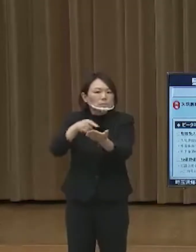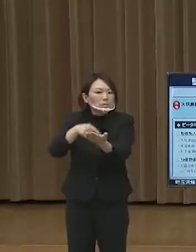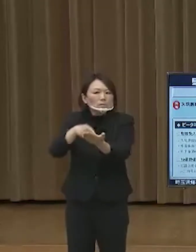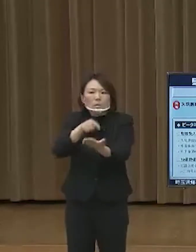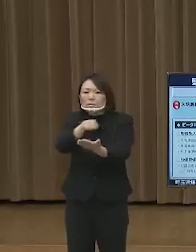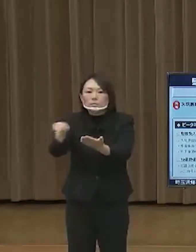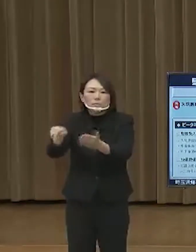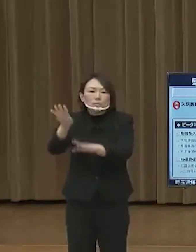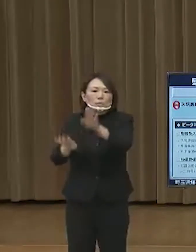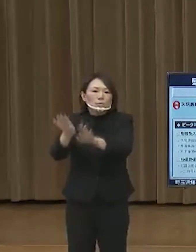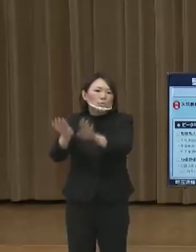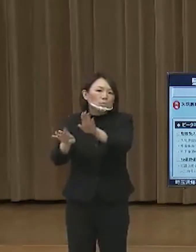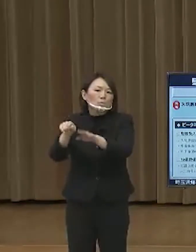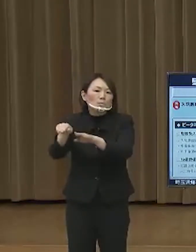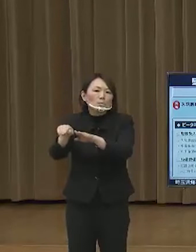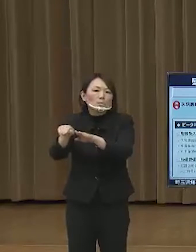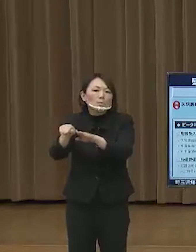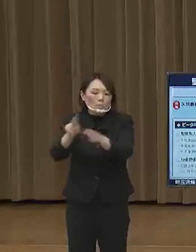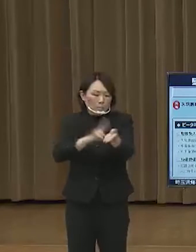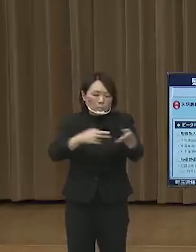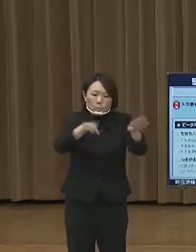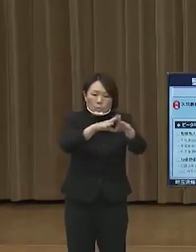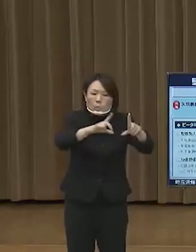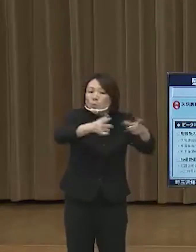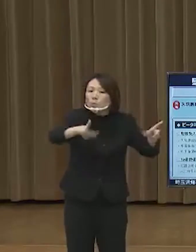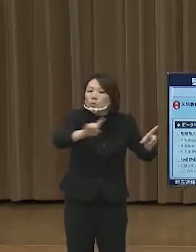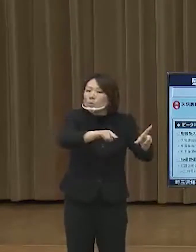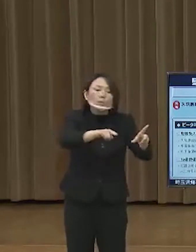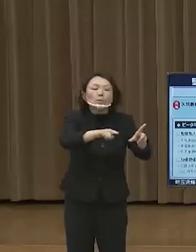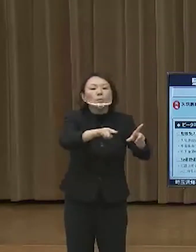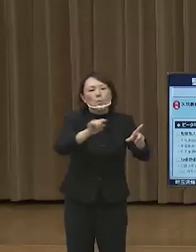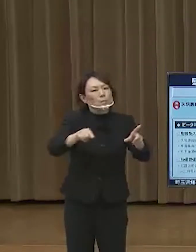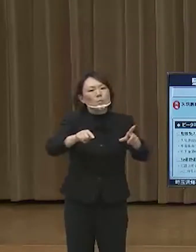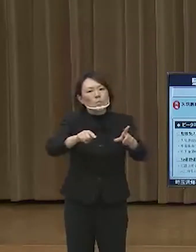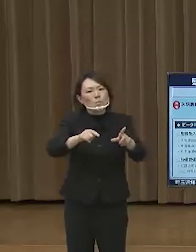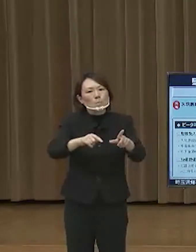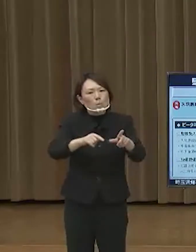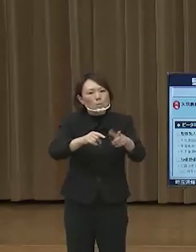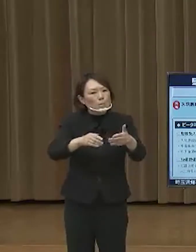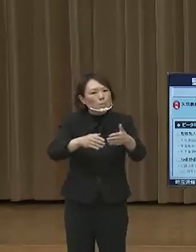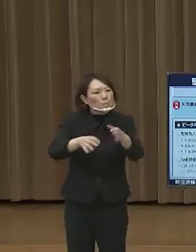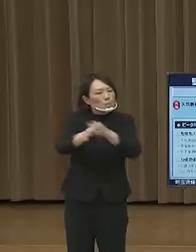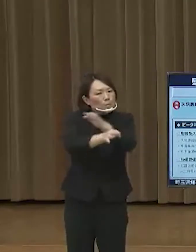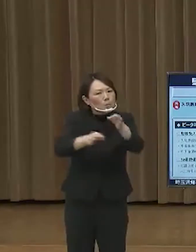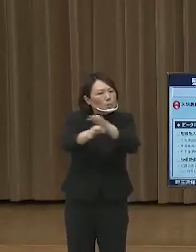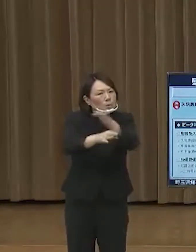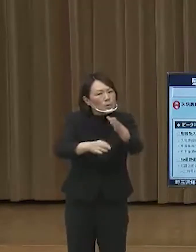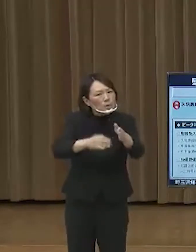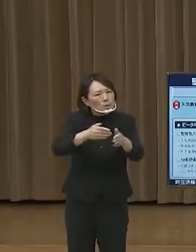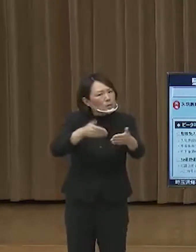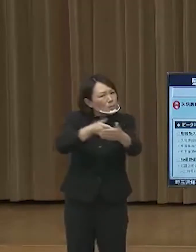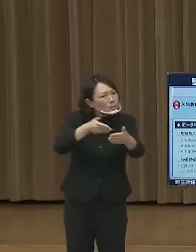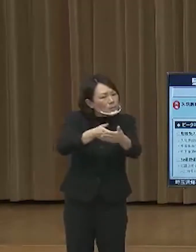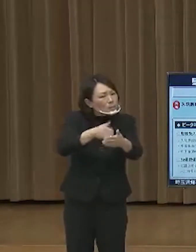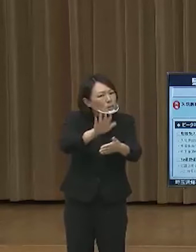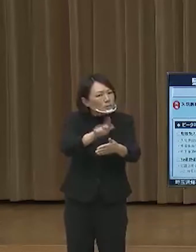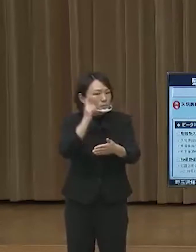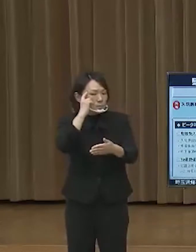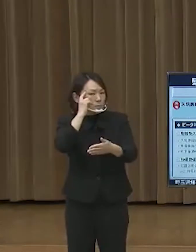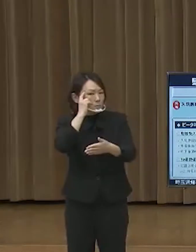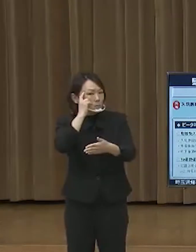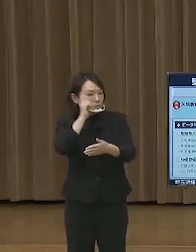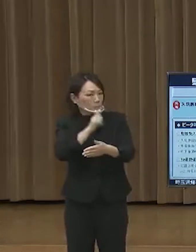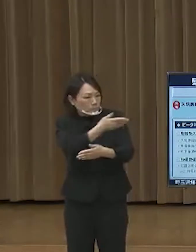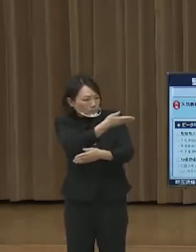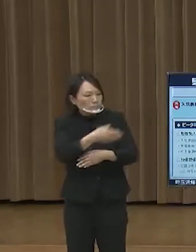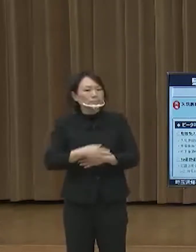が足りない中でその病床を増やすだけでは機能しないのではないかなと思うんですけれども、そこに対する支援というのはどういうことをお考えでしょうか。 は